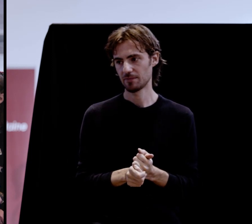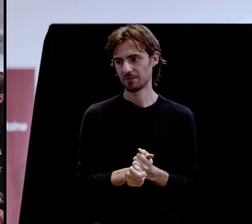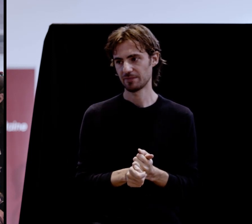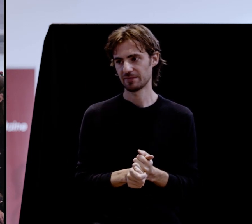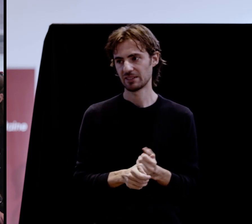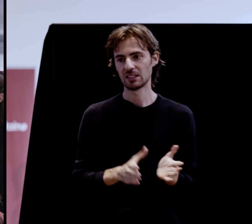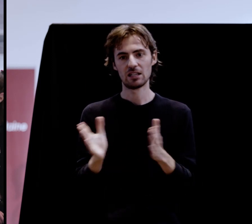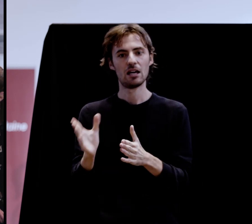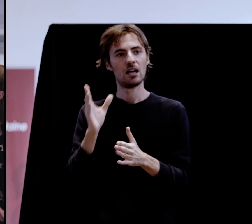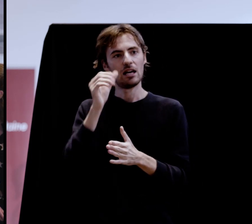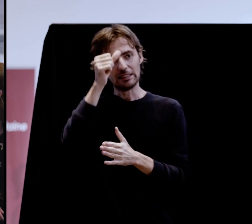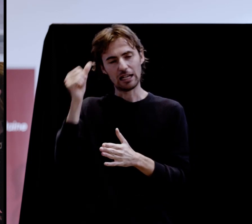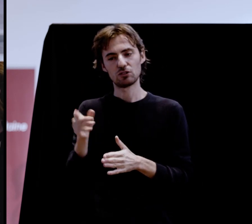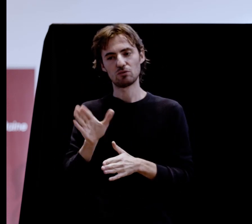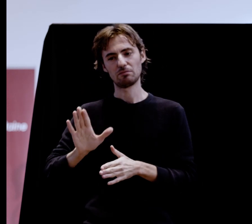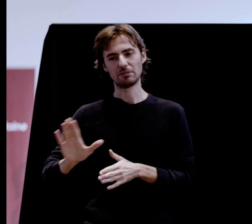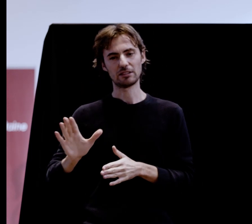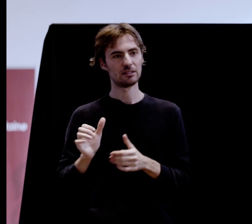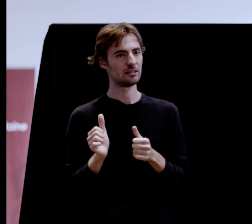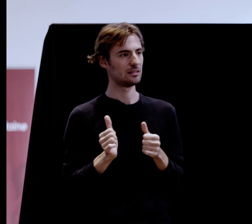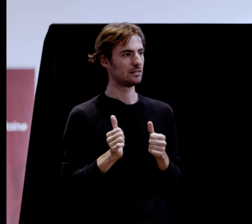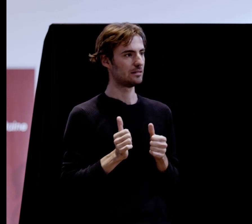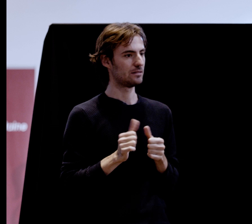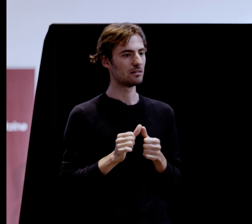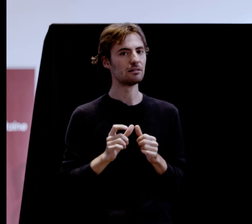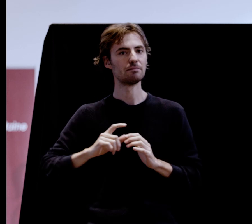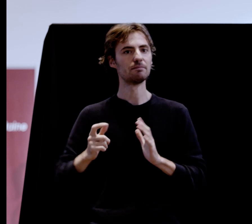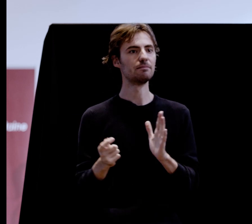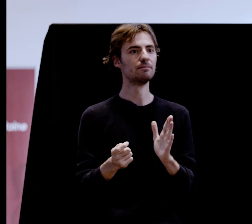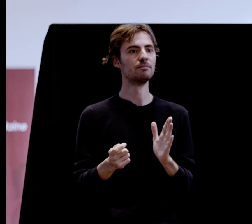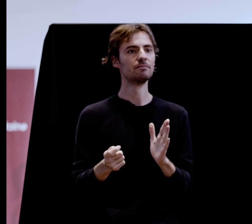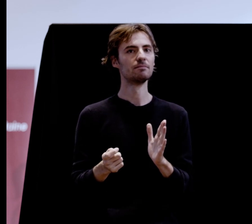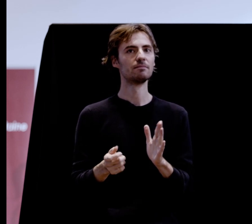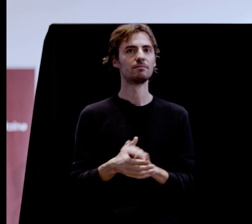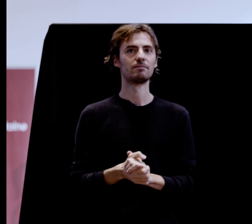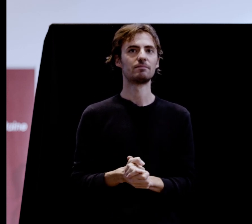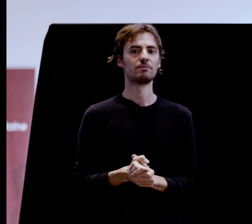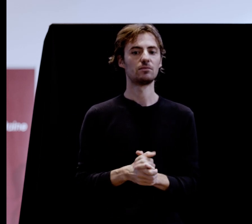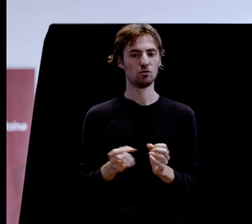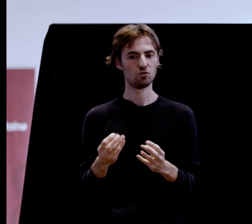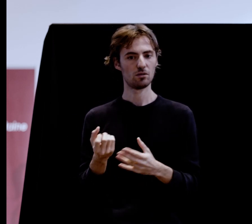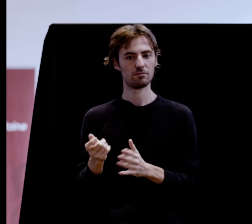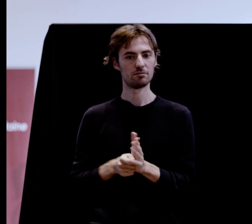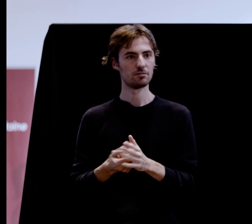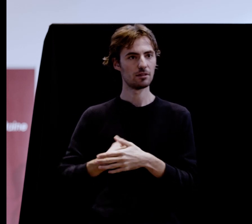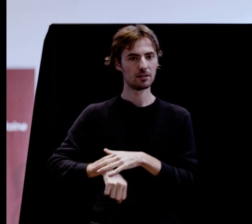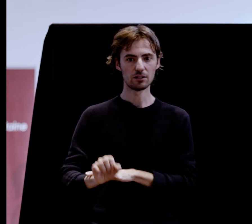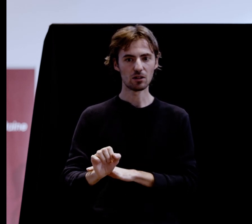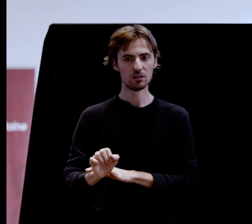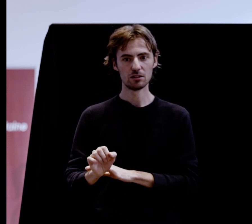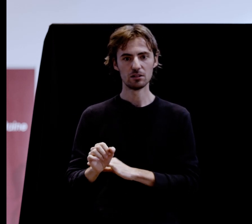Chez le garçon, plus précisément, quand il y a très souvent, dès la naissance, il y a